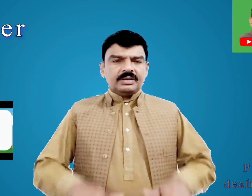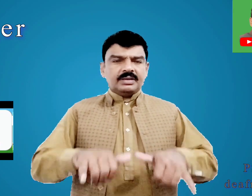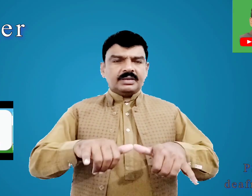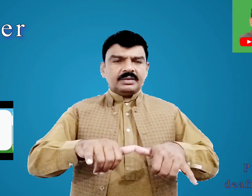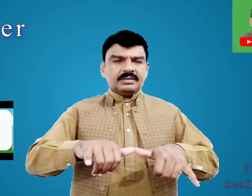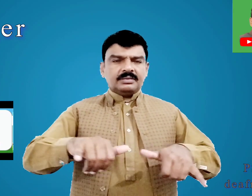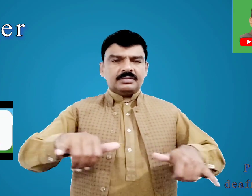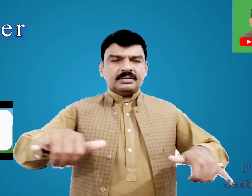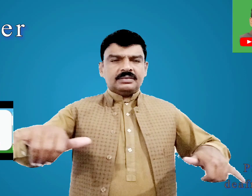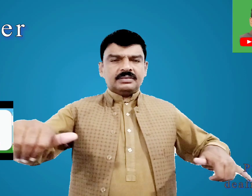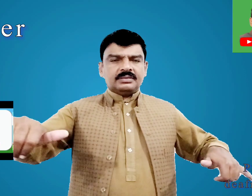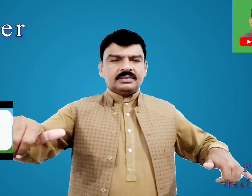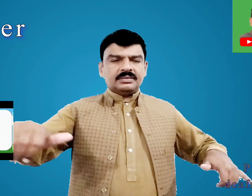लॉन्गर